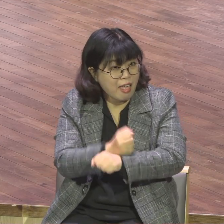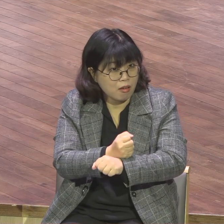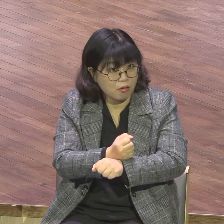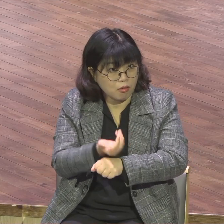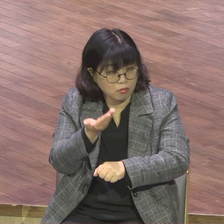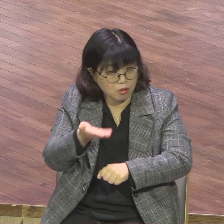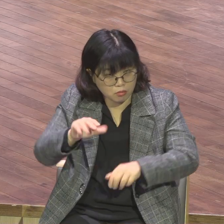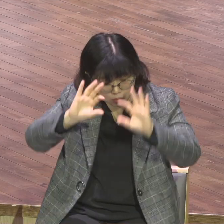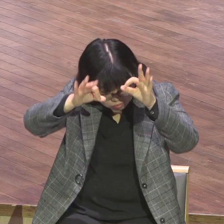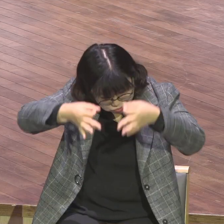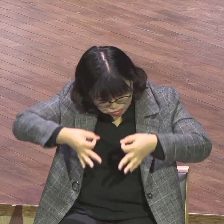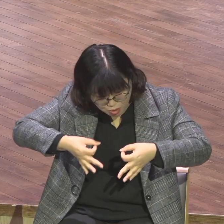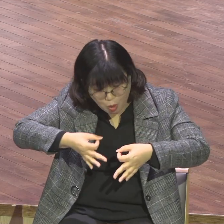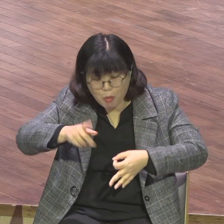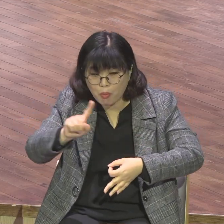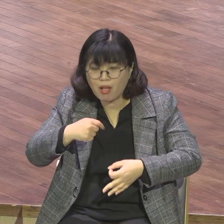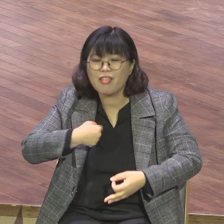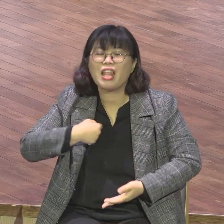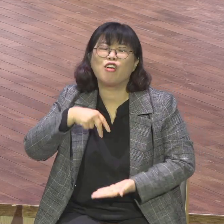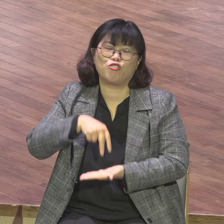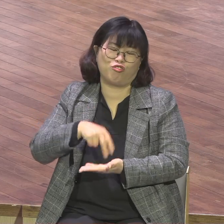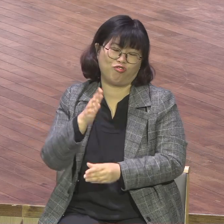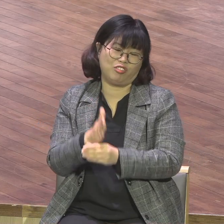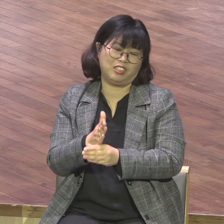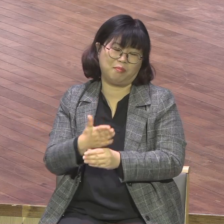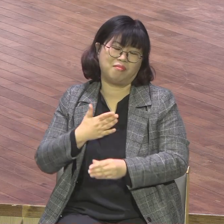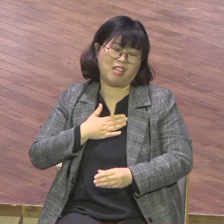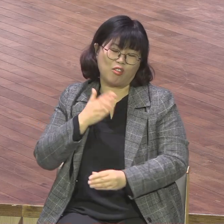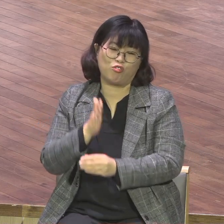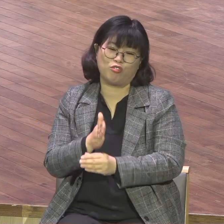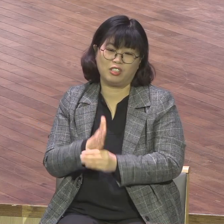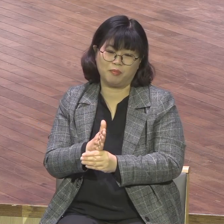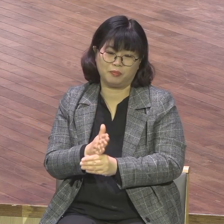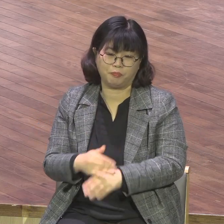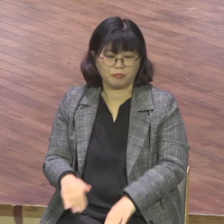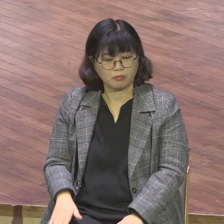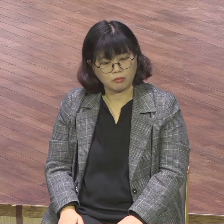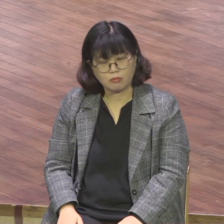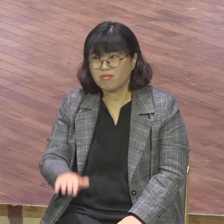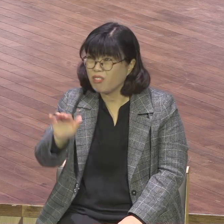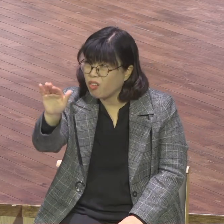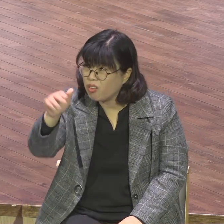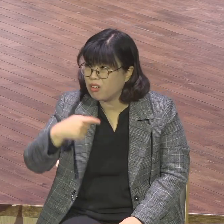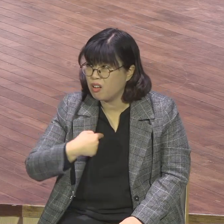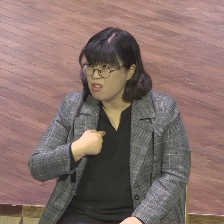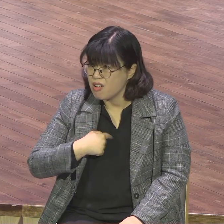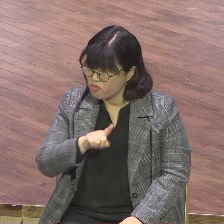맞아. 상대방 말은 틀려서 나 최선을 다해서.